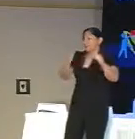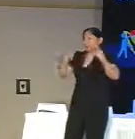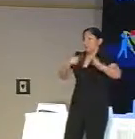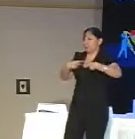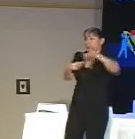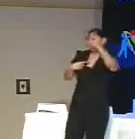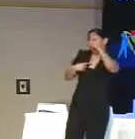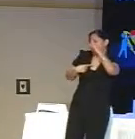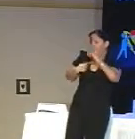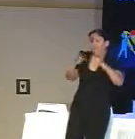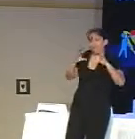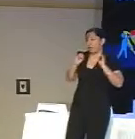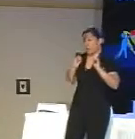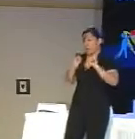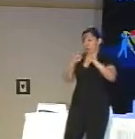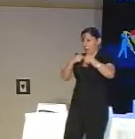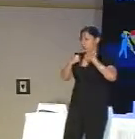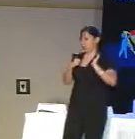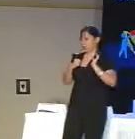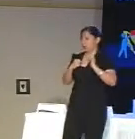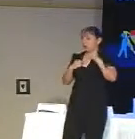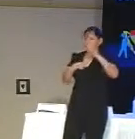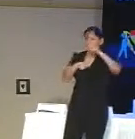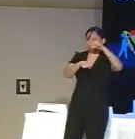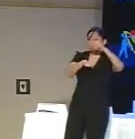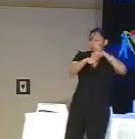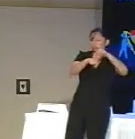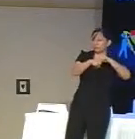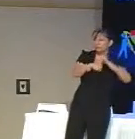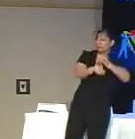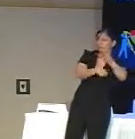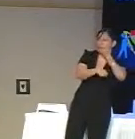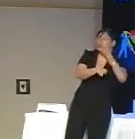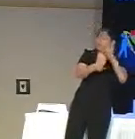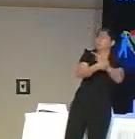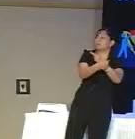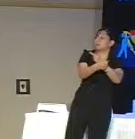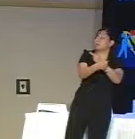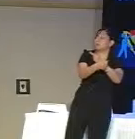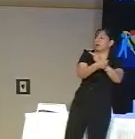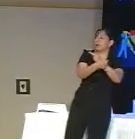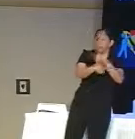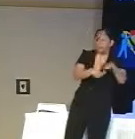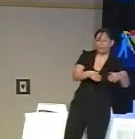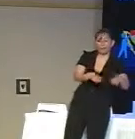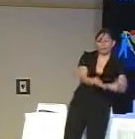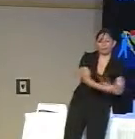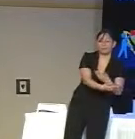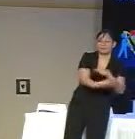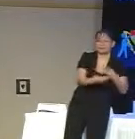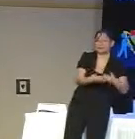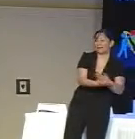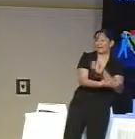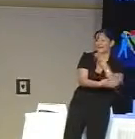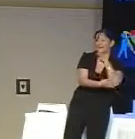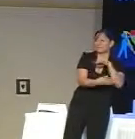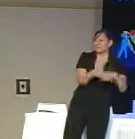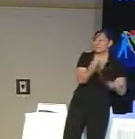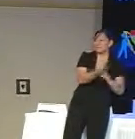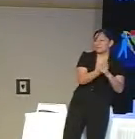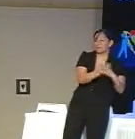cuestan vidas y cuesta calidad de vida, más aún cuando sabemos lo que tenemos que hacer.